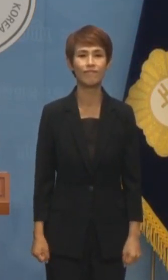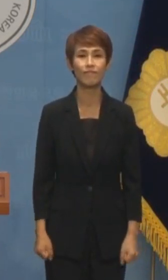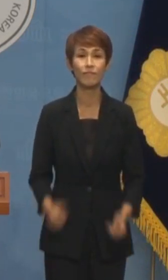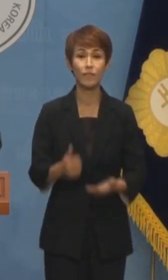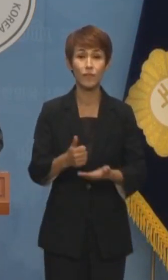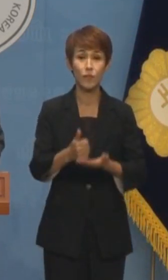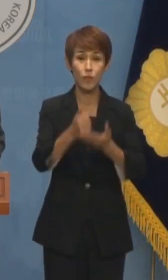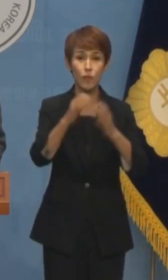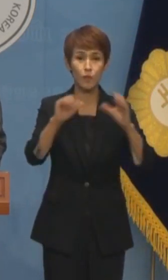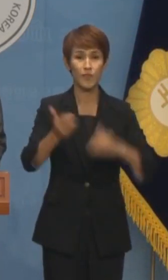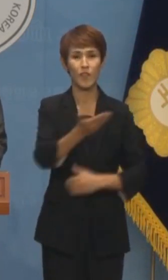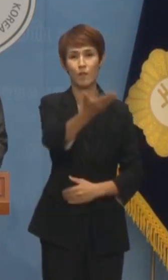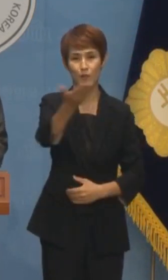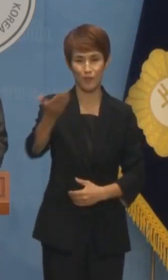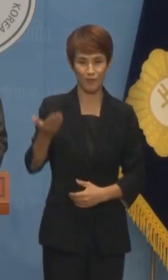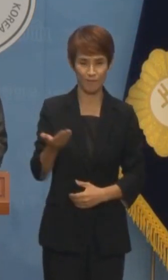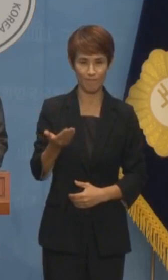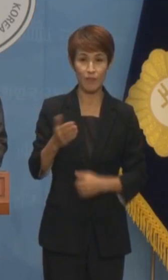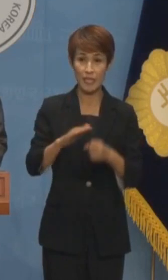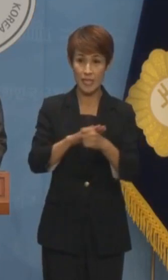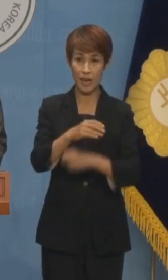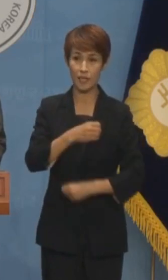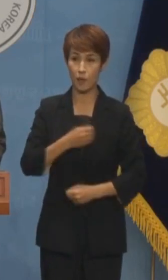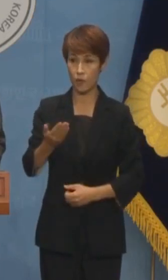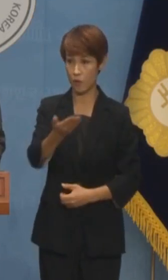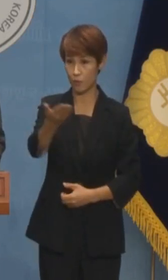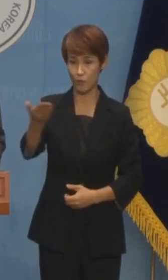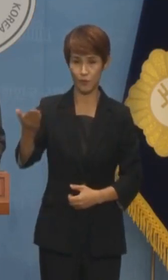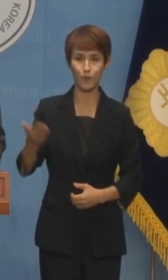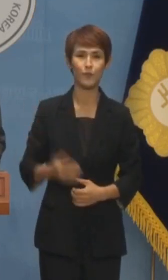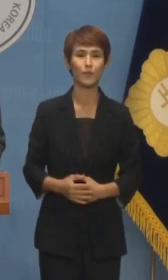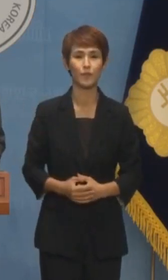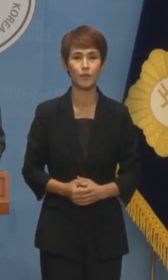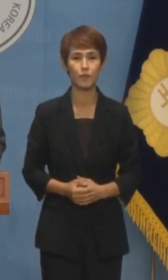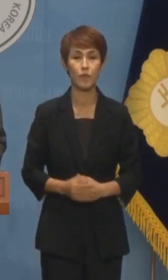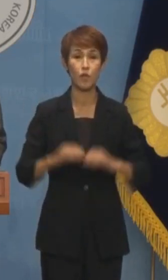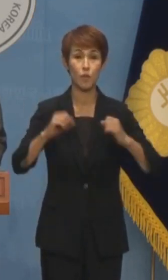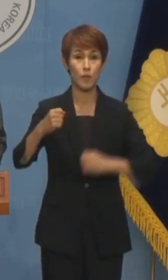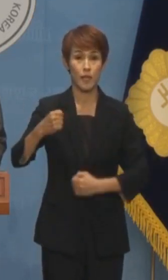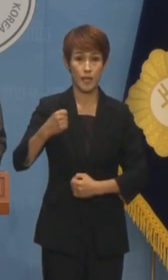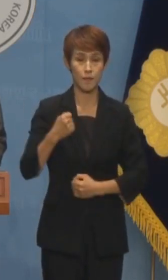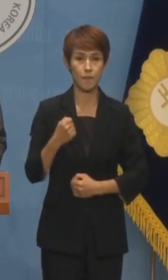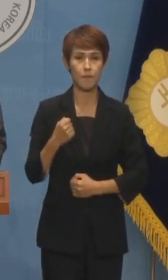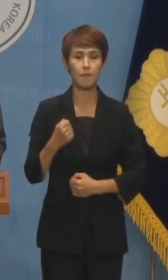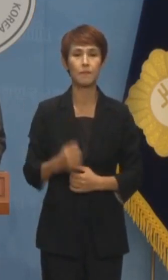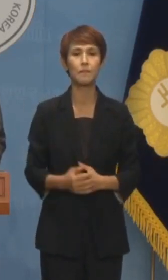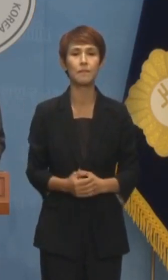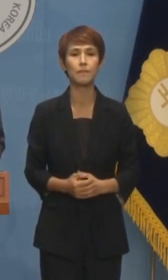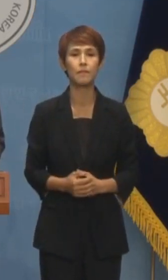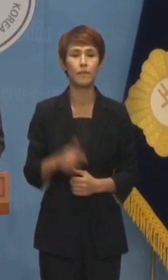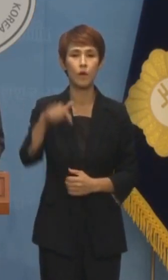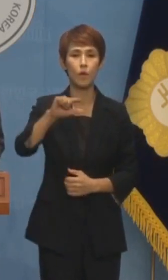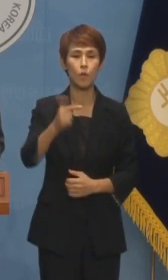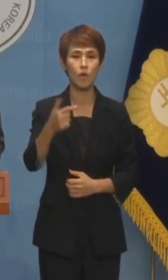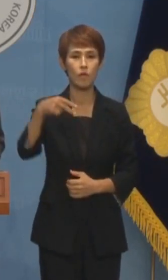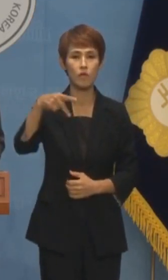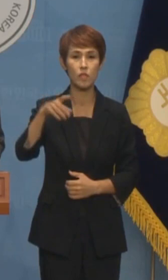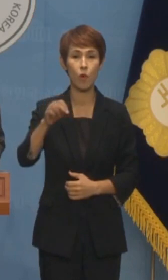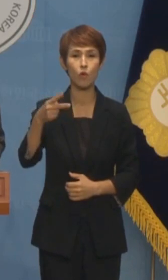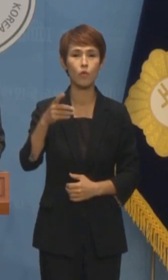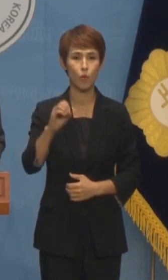존경하는 국민 여러분, 그리고 사랑하는 당원 동지 여러분, 국민의힘 강릉 출신의 권성동